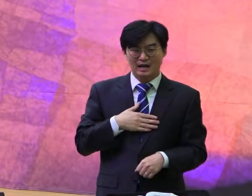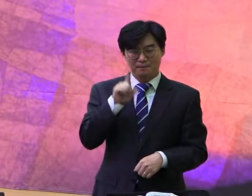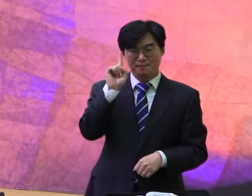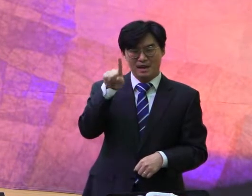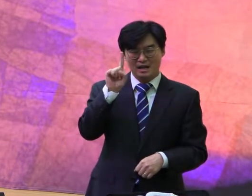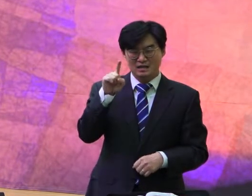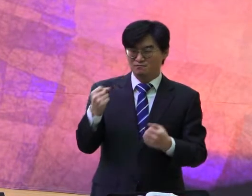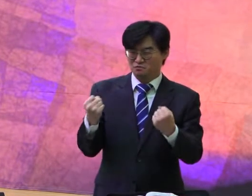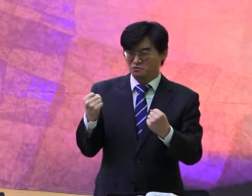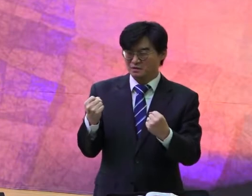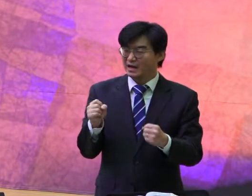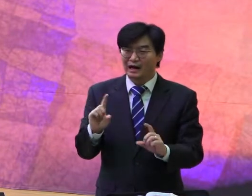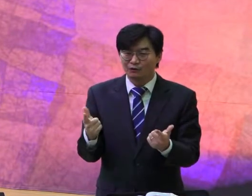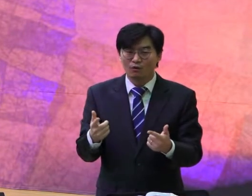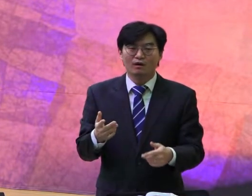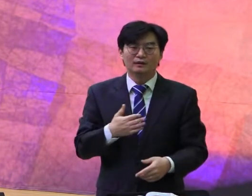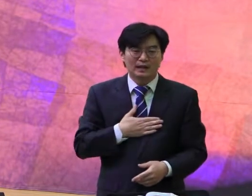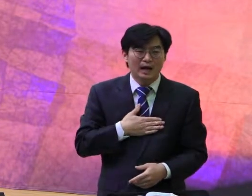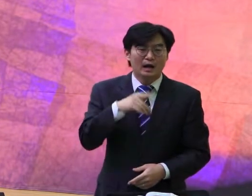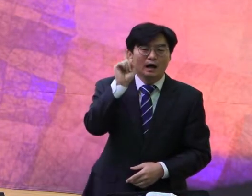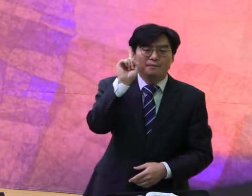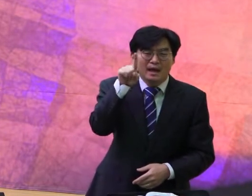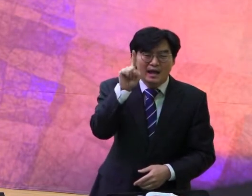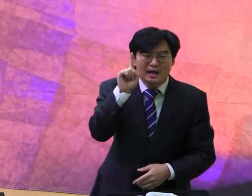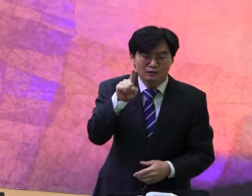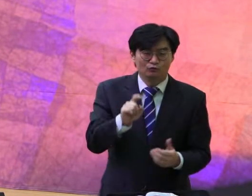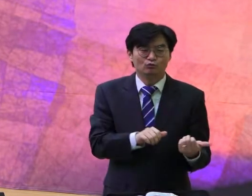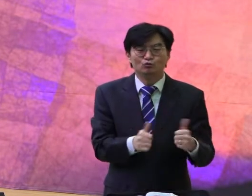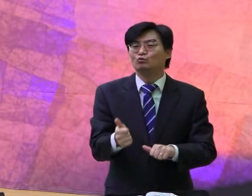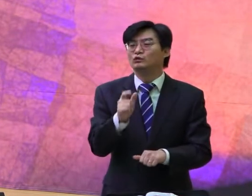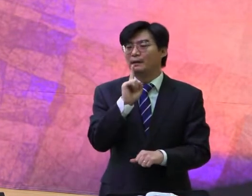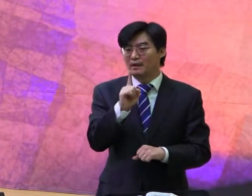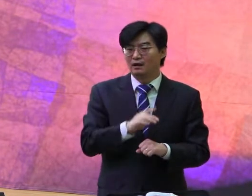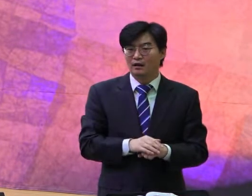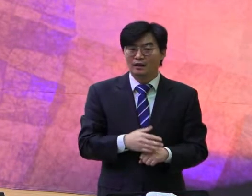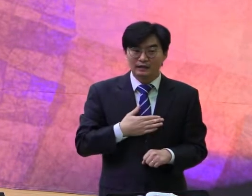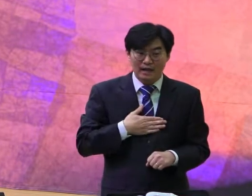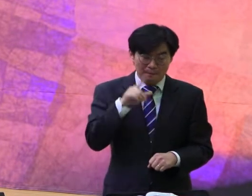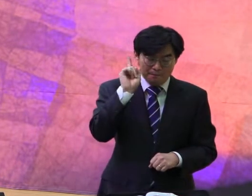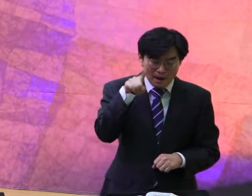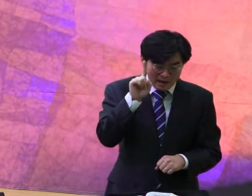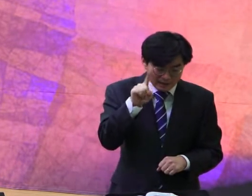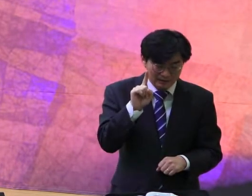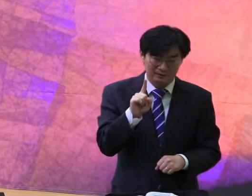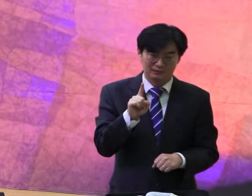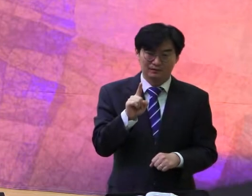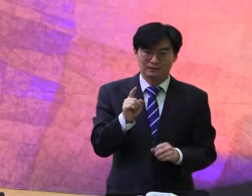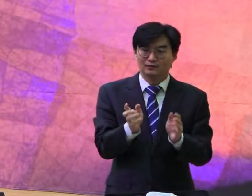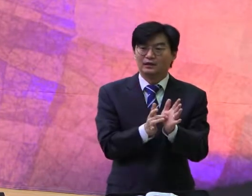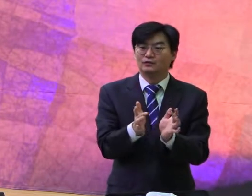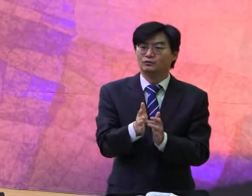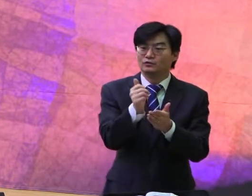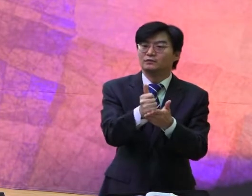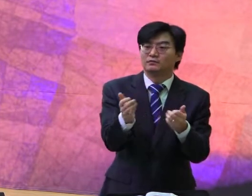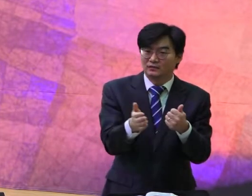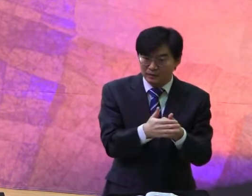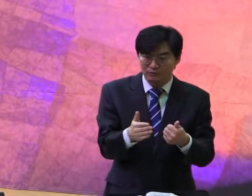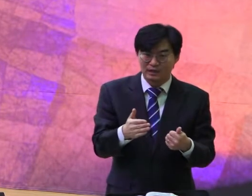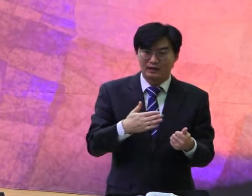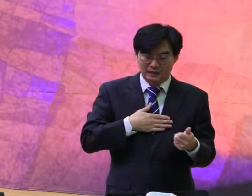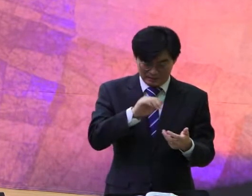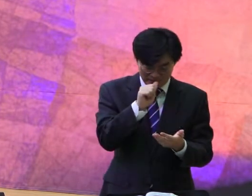날마다 죽노라. 이 말은 나의 옛사람이 죽는다는 것입니다. 물론 새 사람으로는 계속 예수님 안에 살고 예수님과 동행하죠.